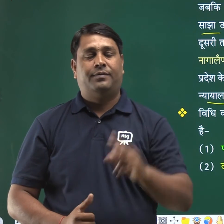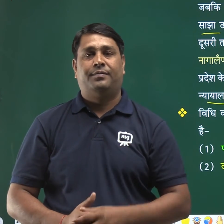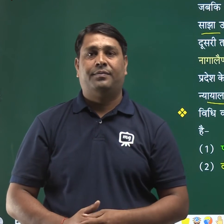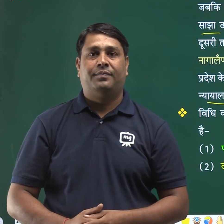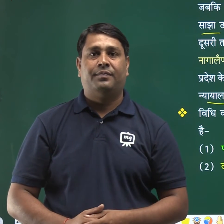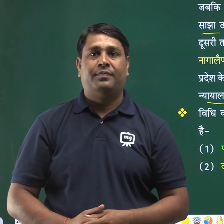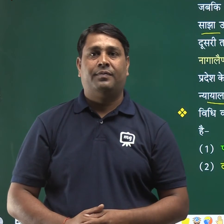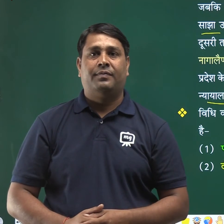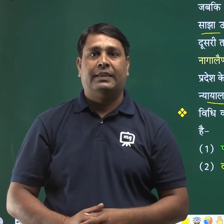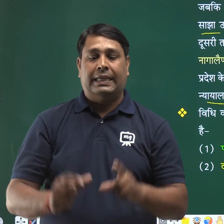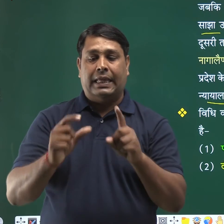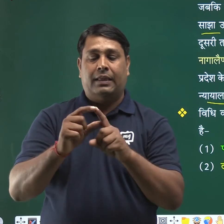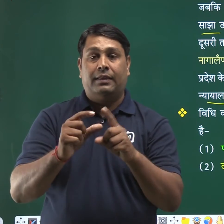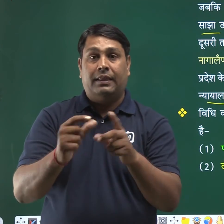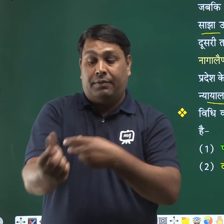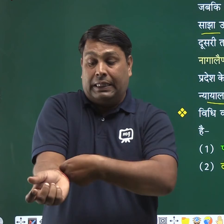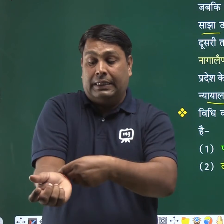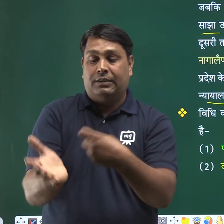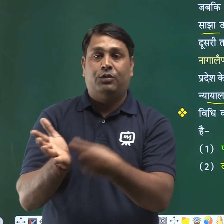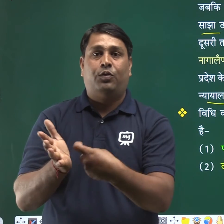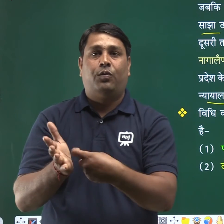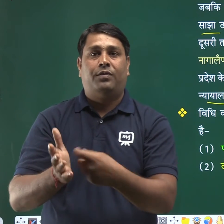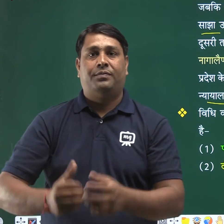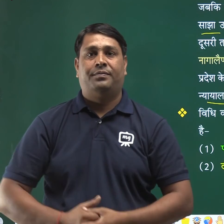2 दीवानी कानून।